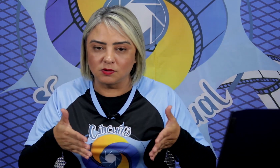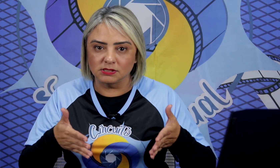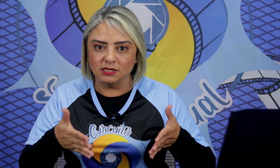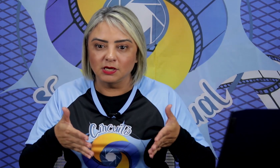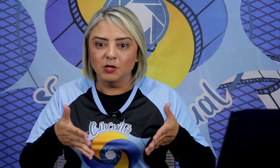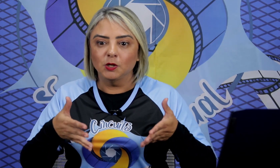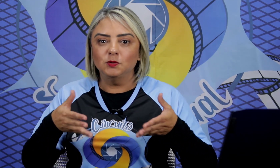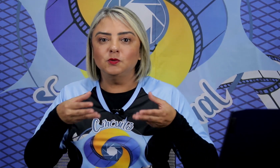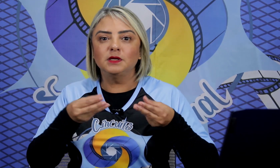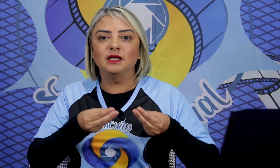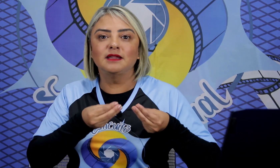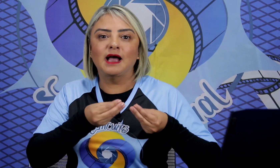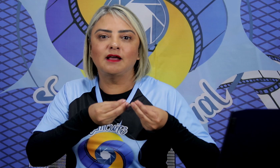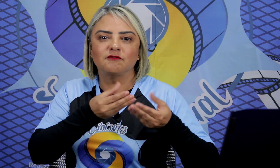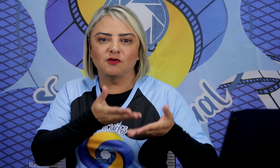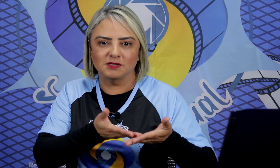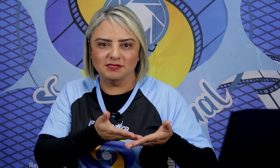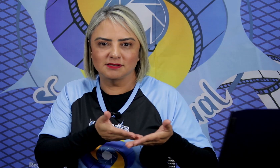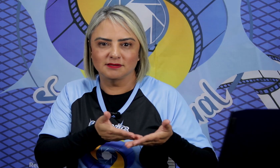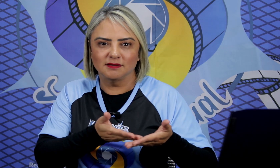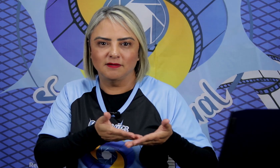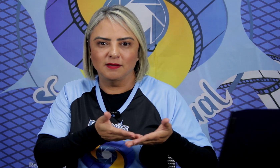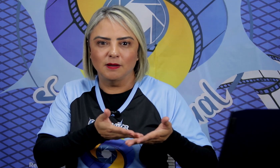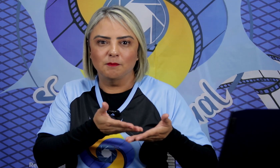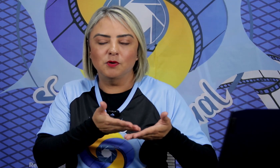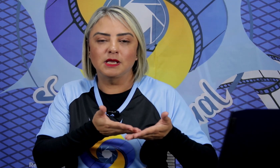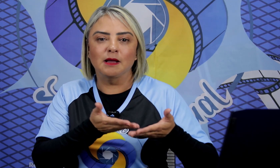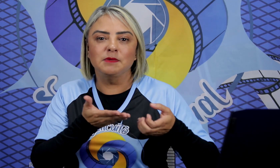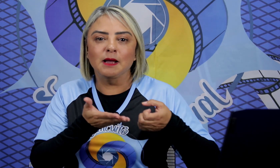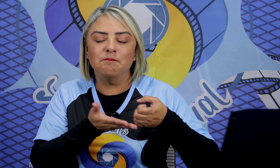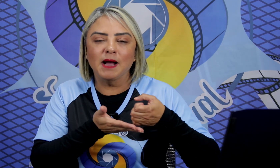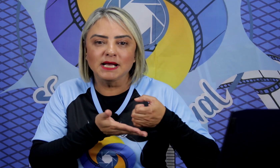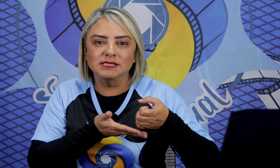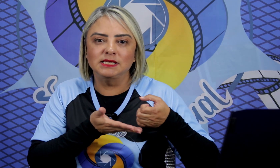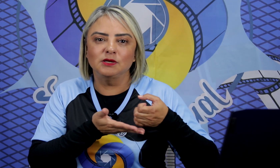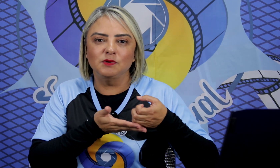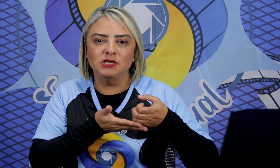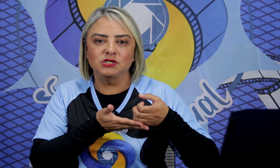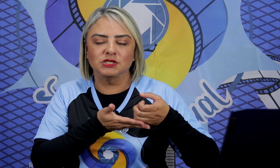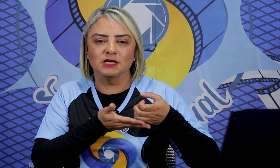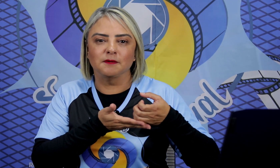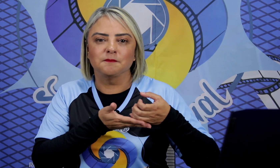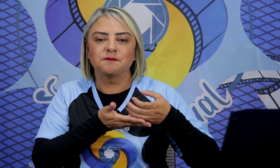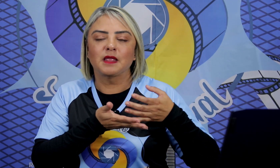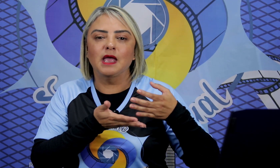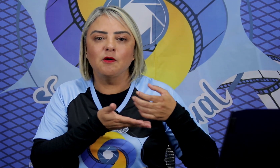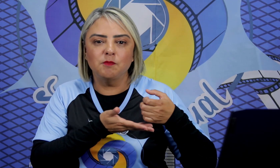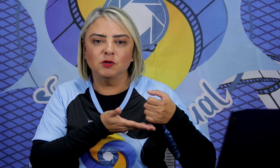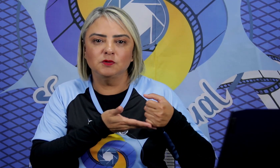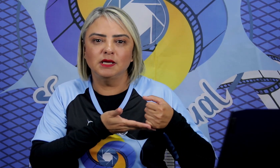coisa, do que dar a voz. Porque a minha base linguística é o